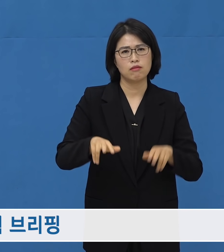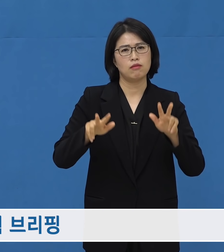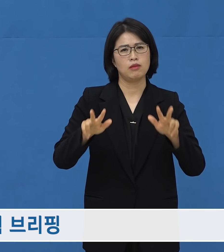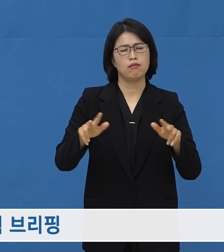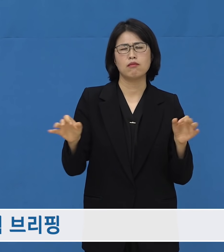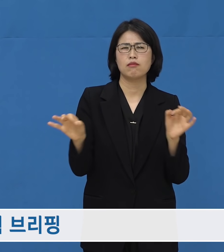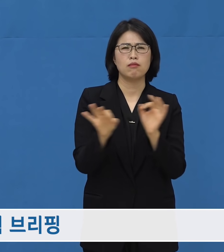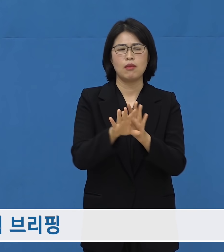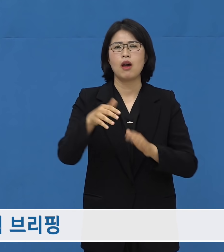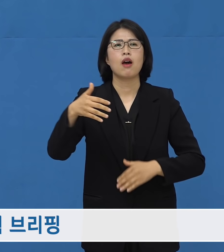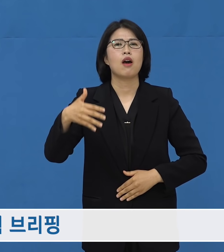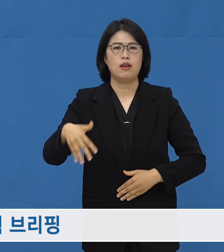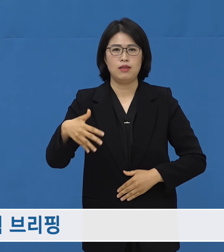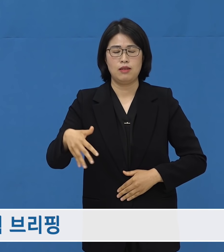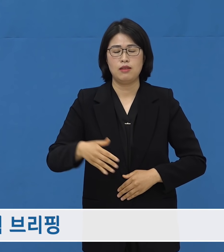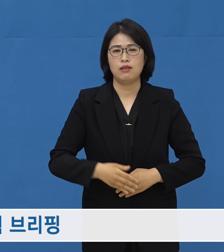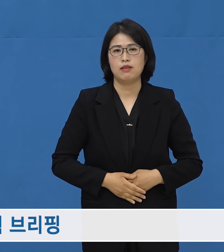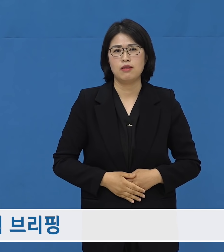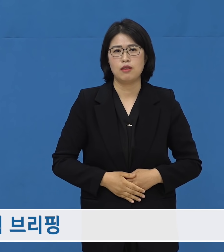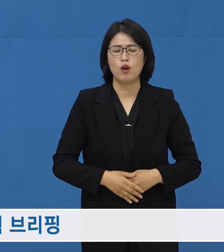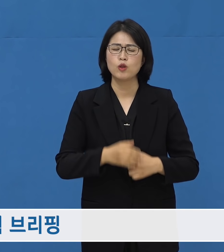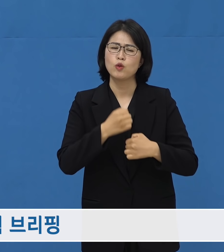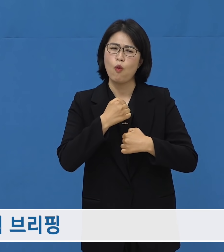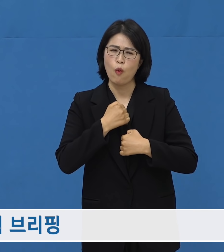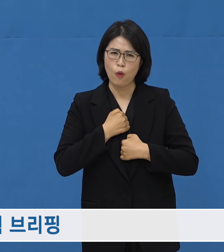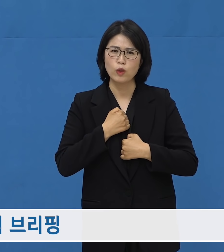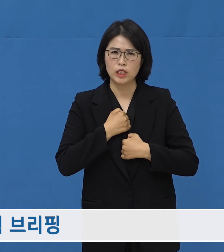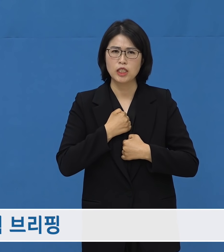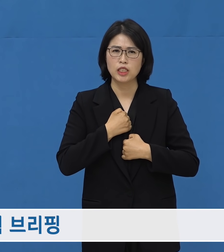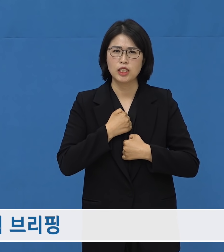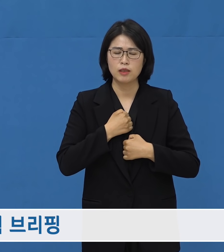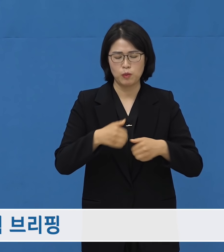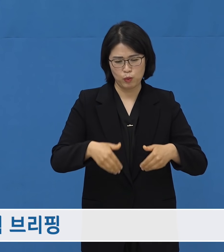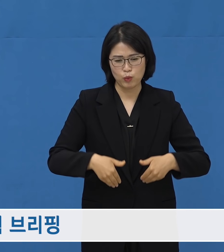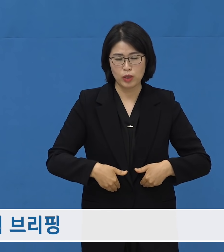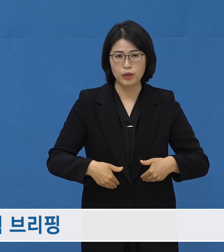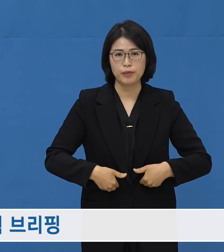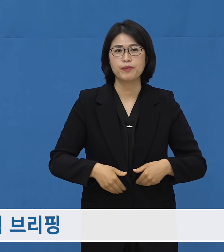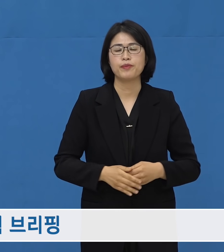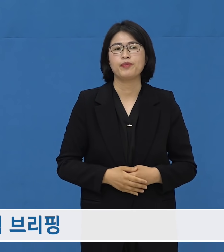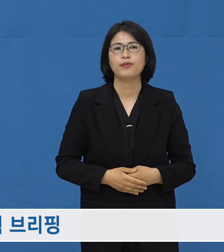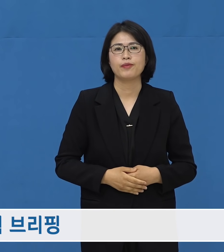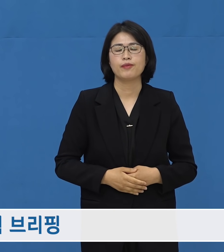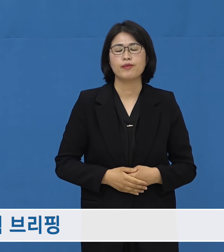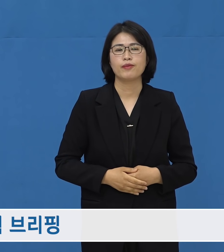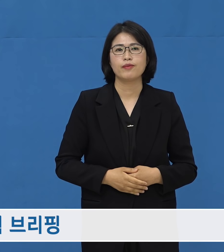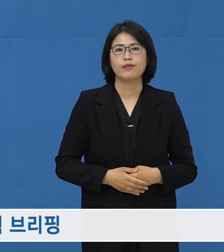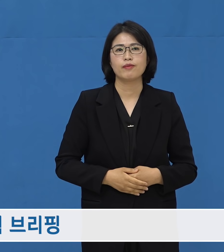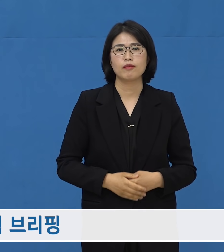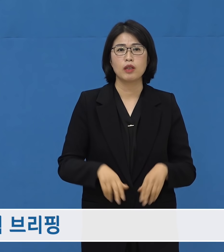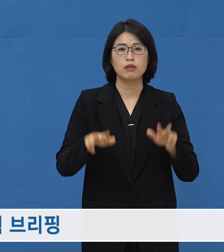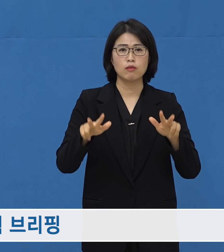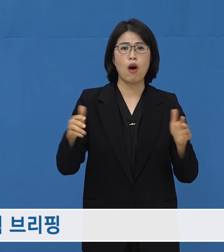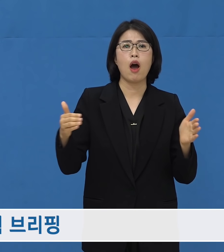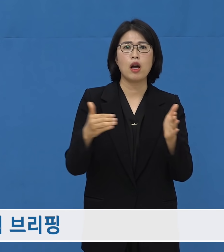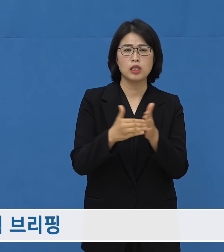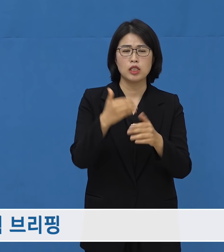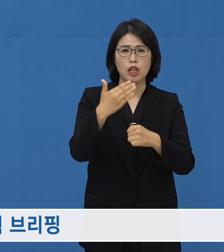여전히 불씨가 남아 있어 조심스럽고 주의가 필요합니다.